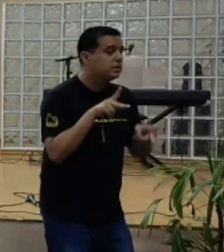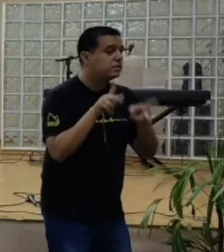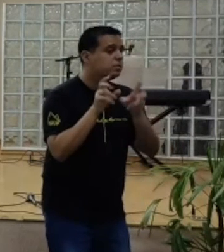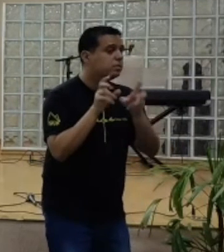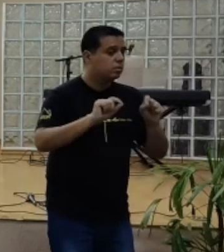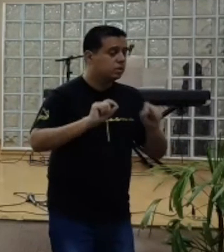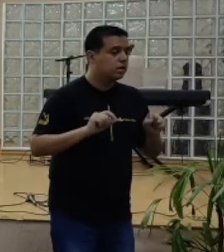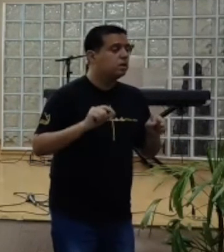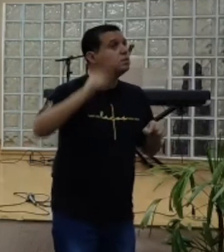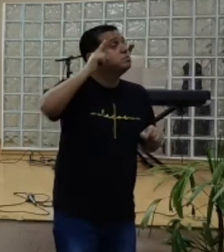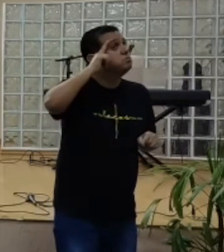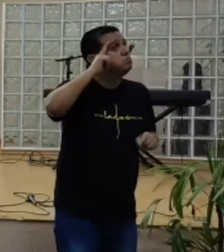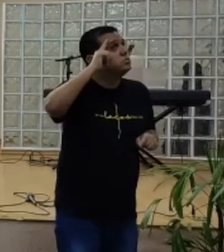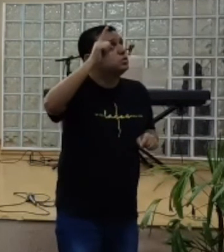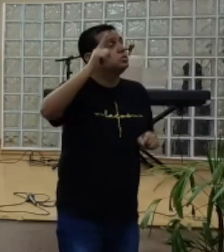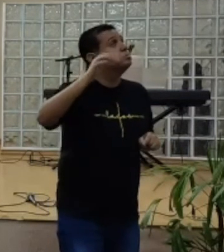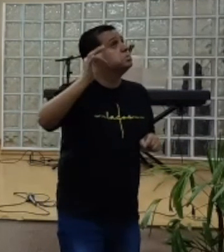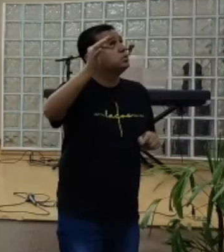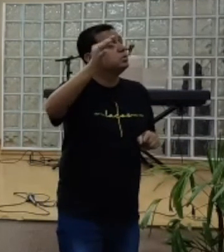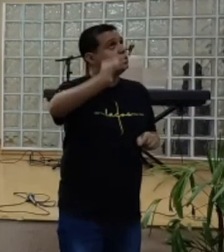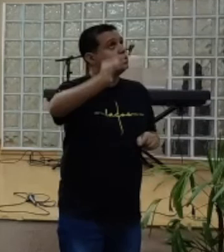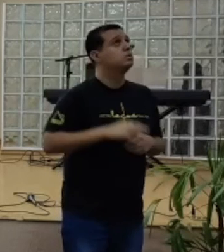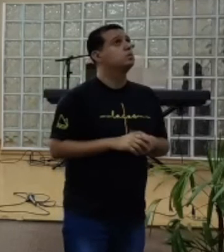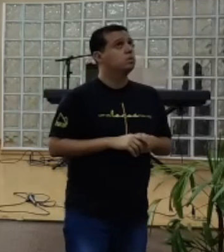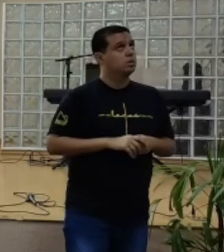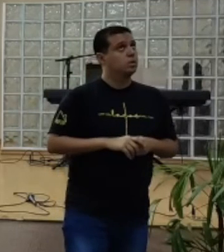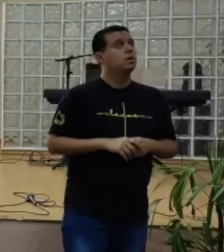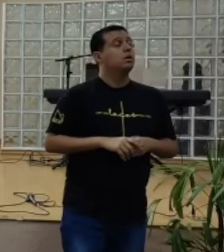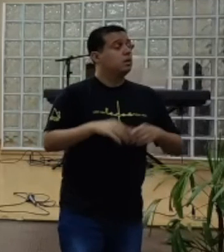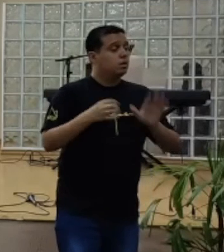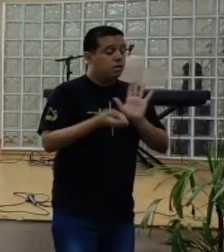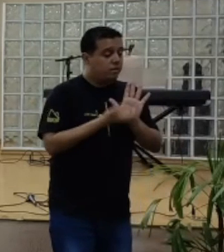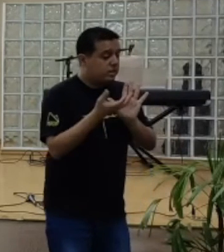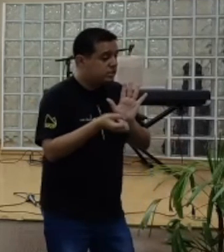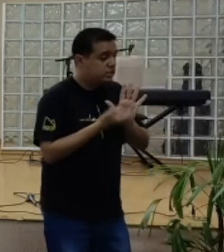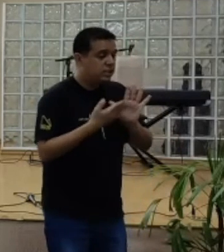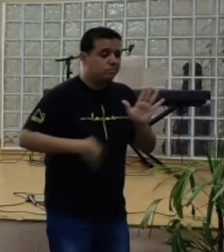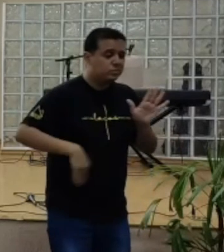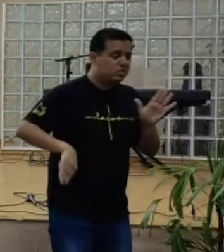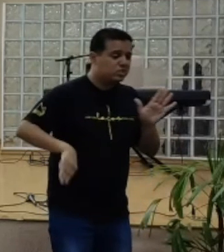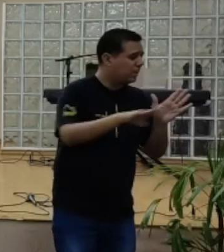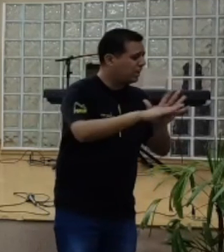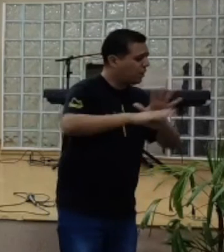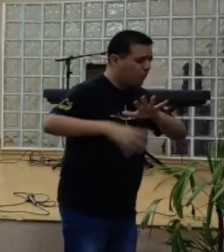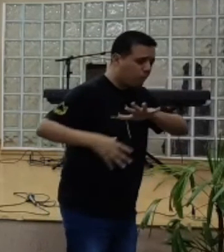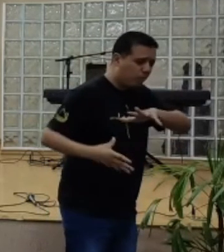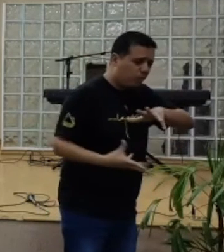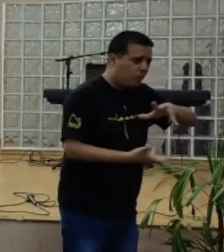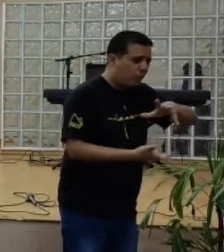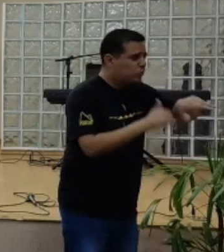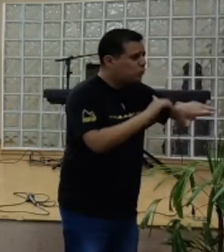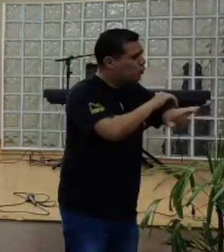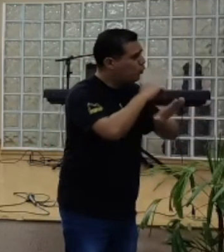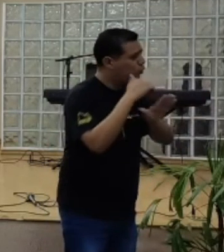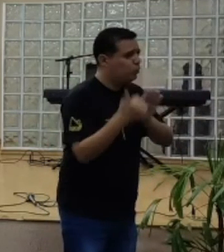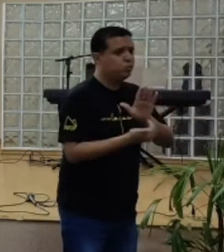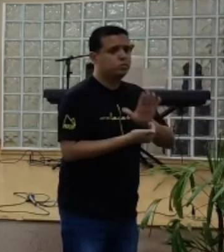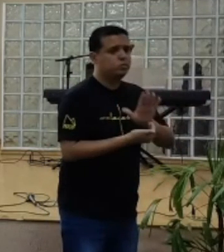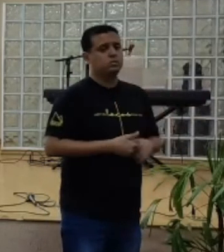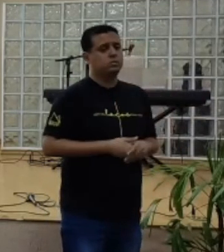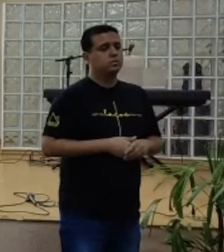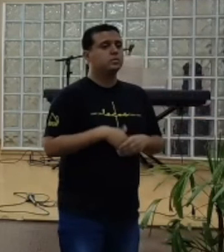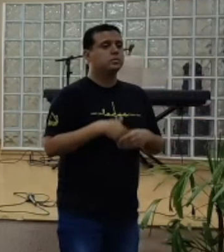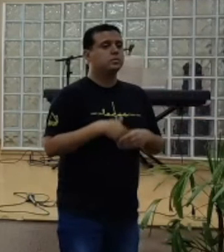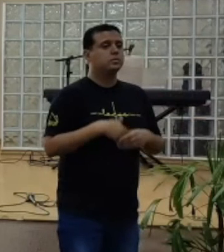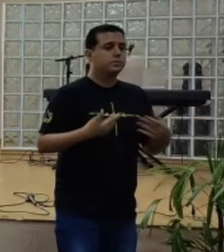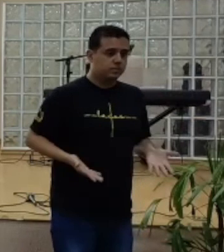evangelho alcançaria todas as nações da terra. Então, o que Paulo fez foi pegar esta profecia e